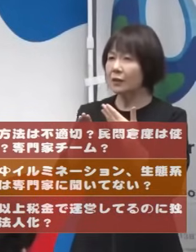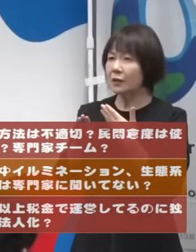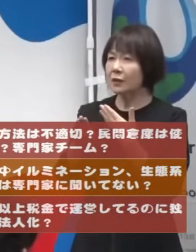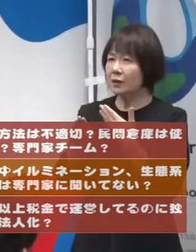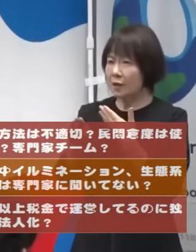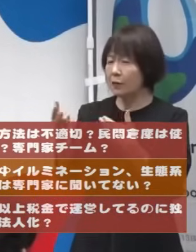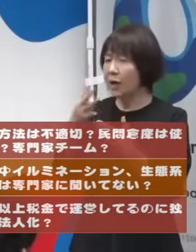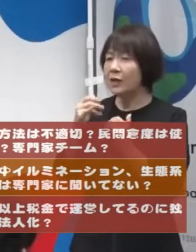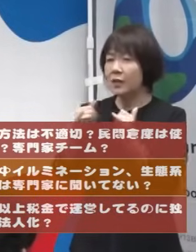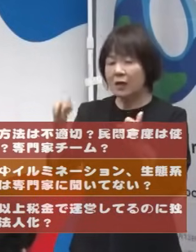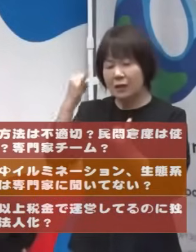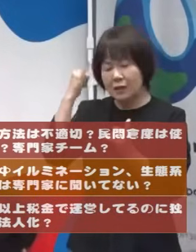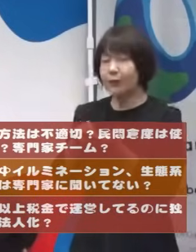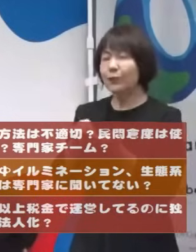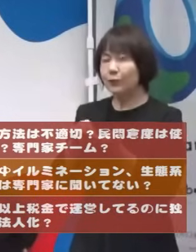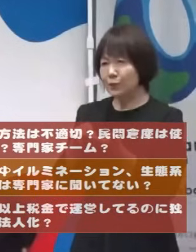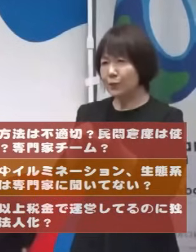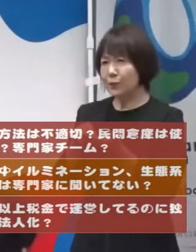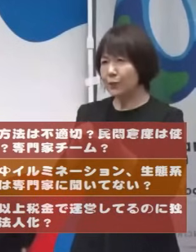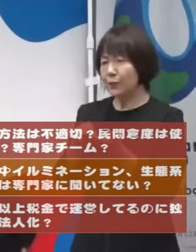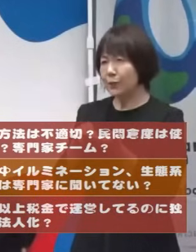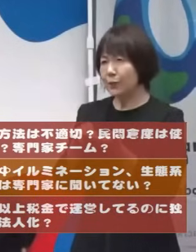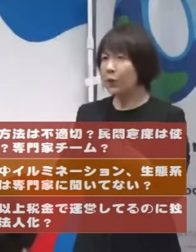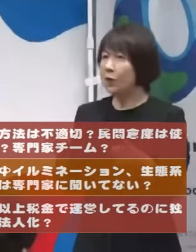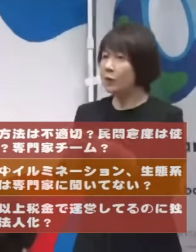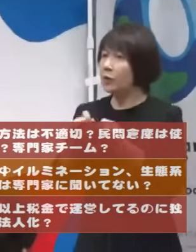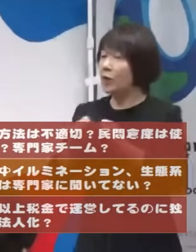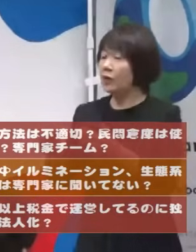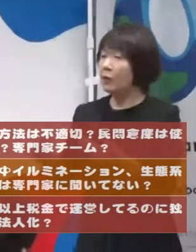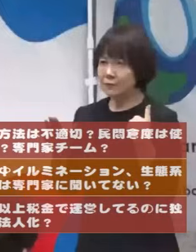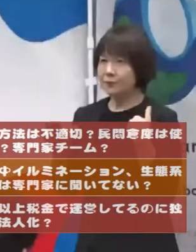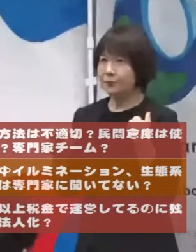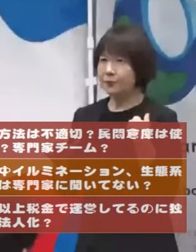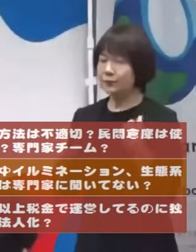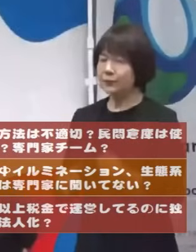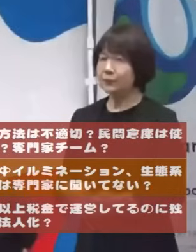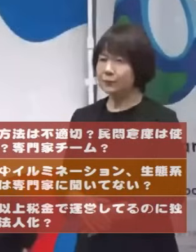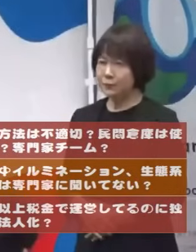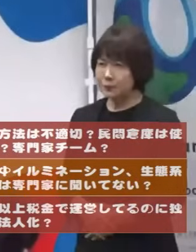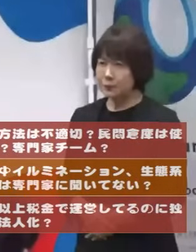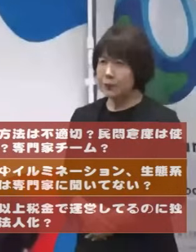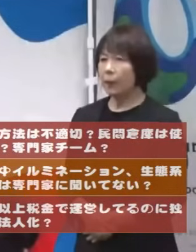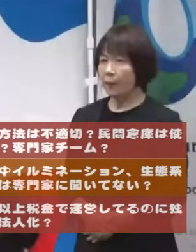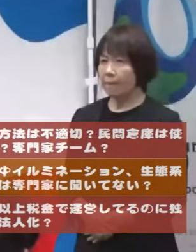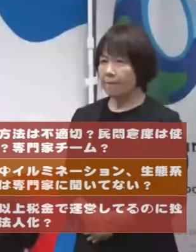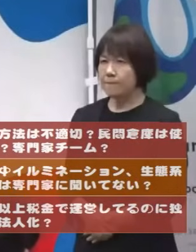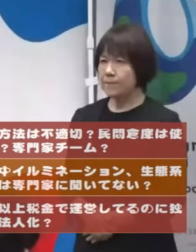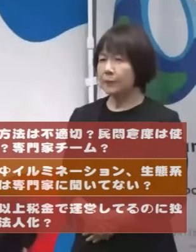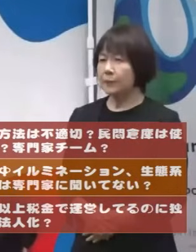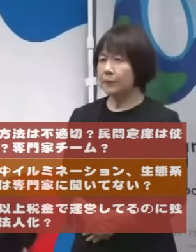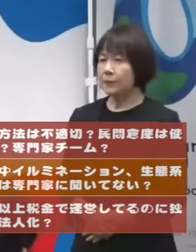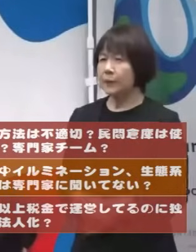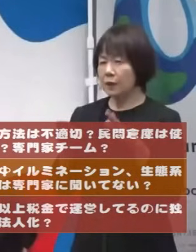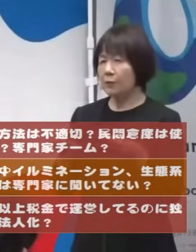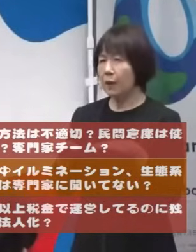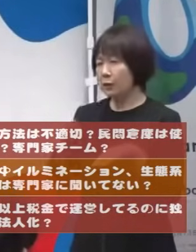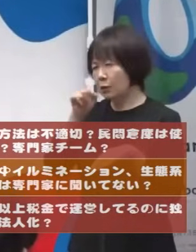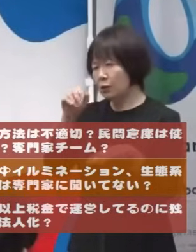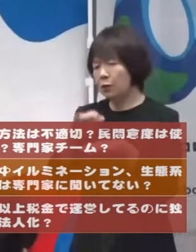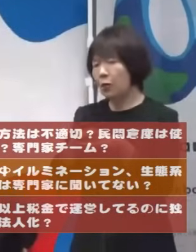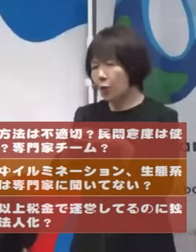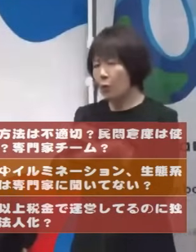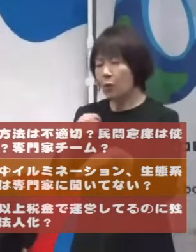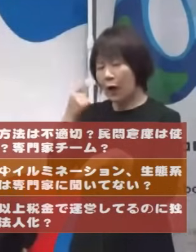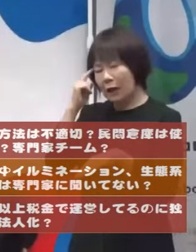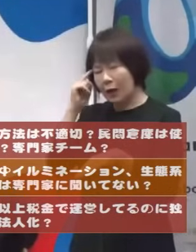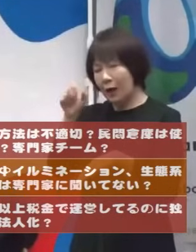第三者的に意見してくれるところでやってもらう必要があるのかな、それが今取れる方策、僕が考え